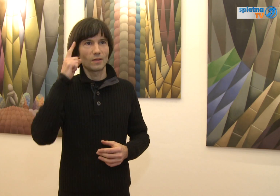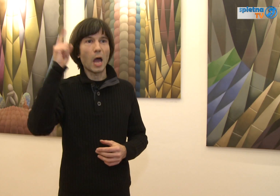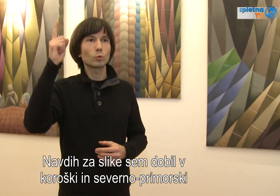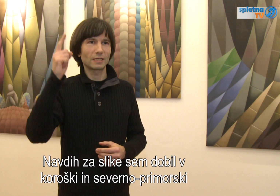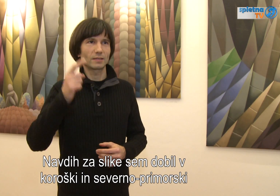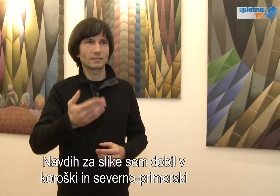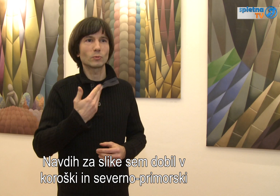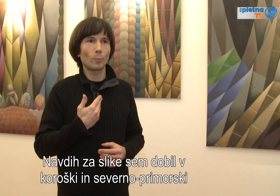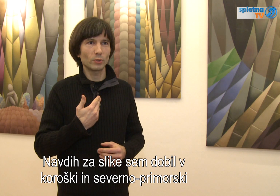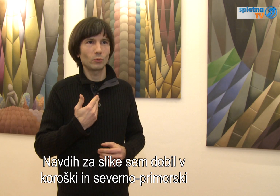Navdih sem dobil